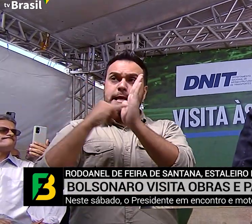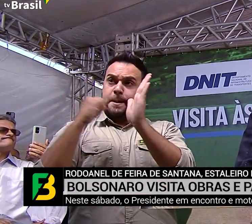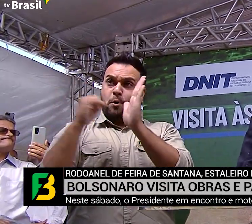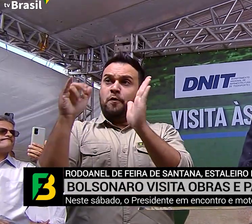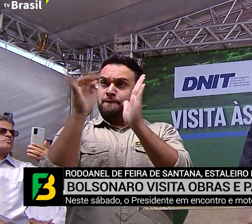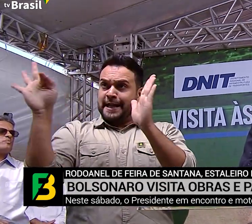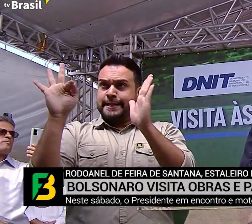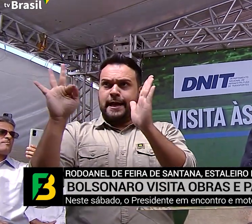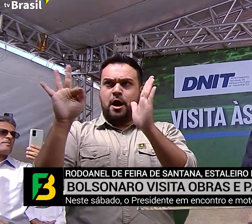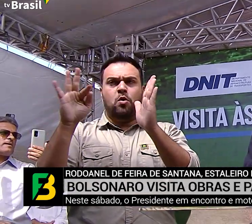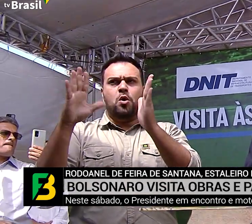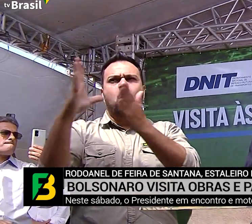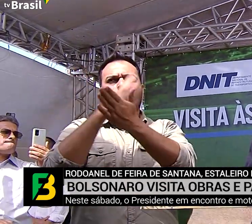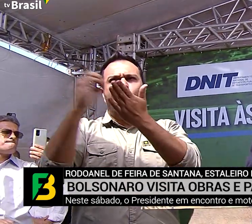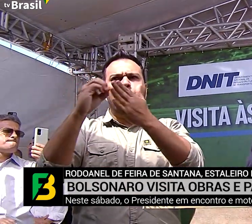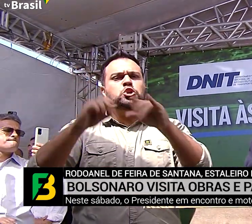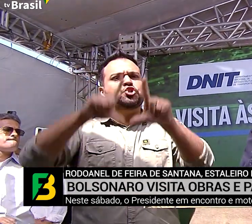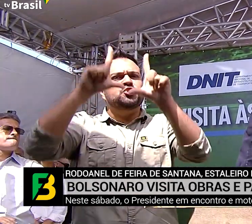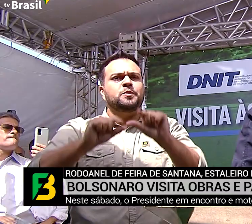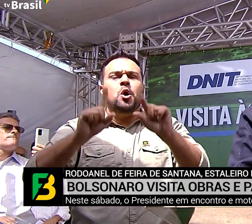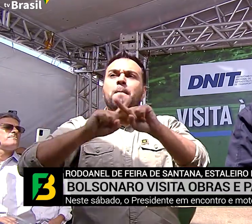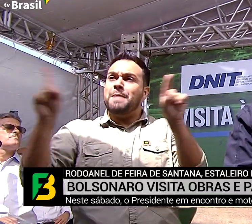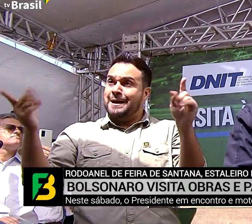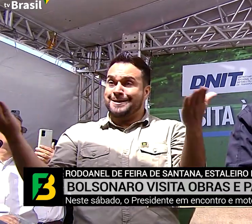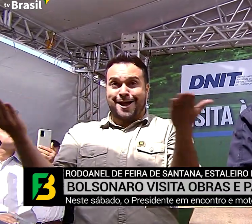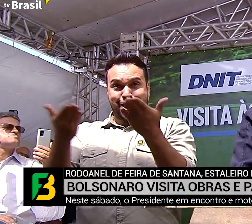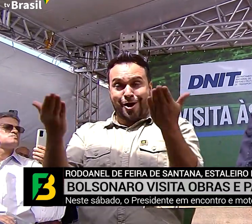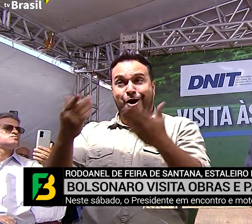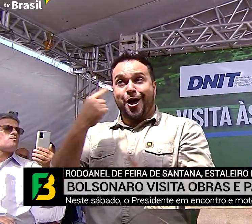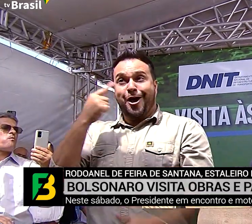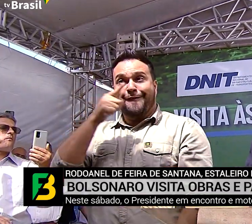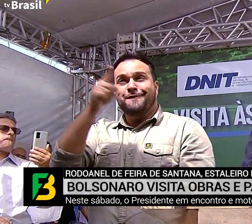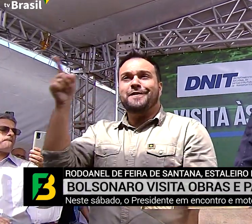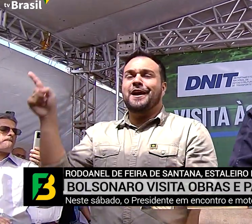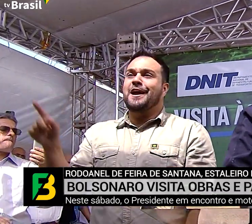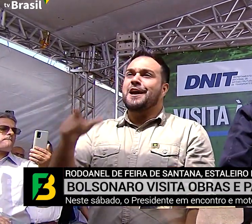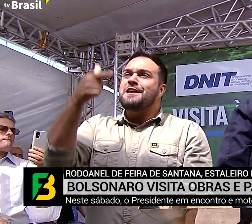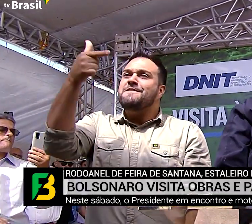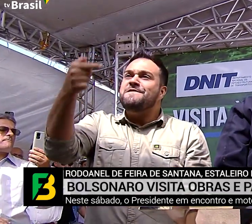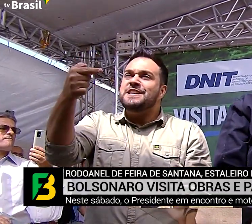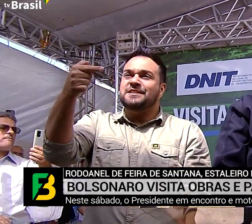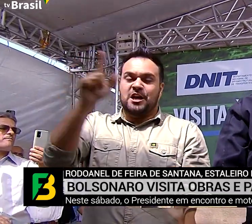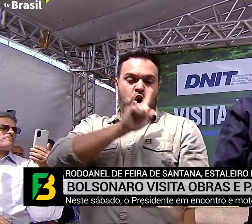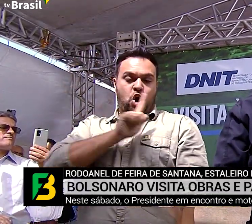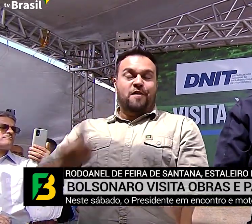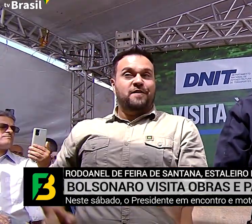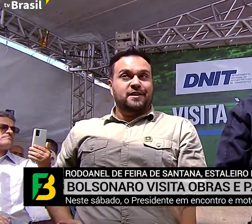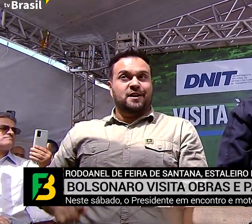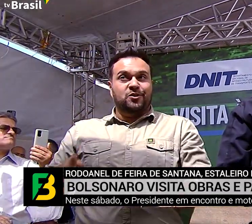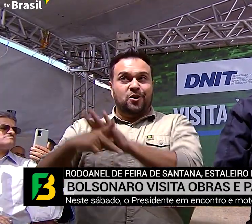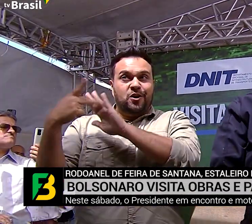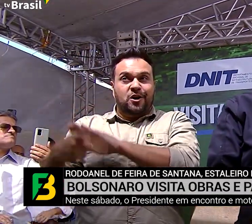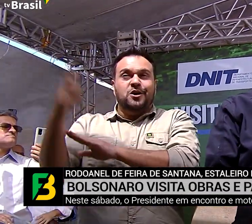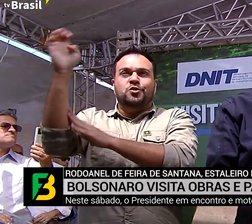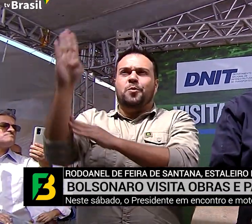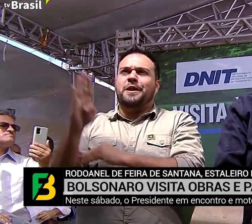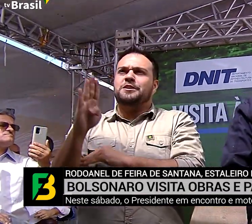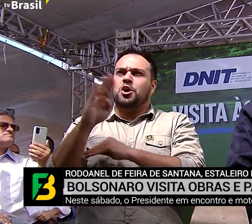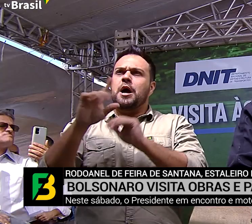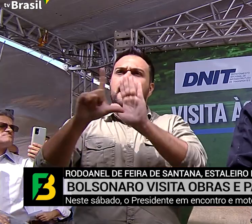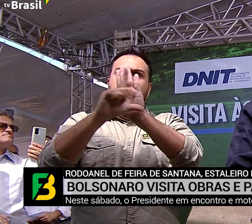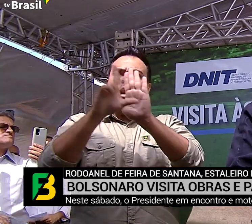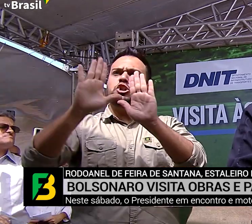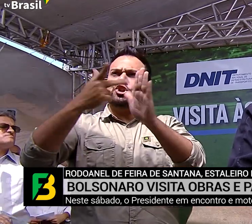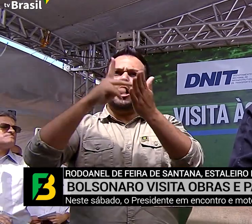federais. Agora chegou a vez dos 27 governadores do Brasil. Uma lei sancionada